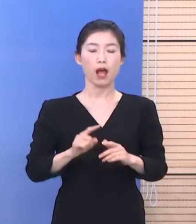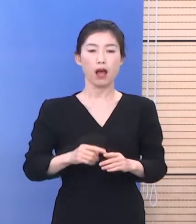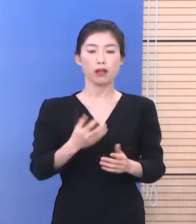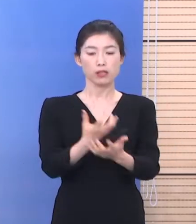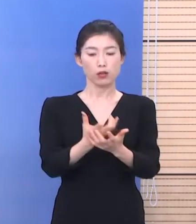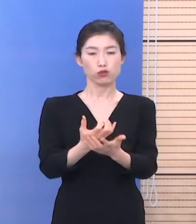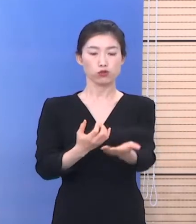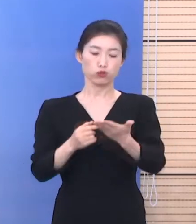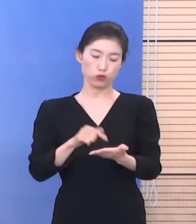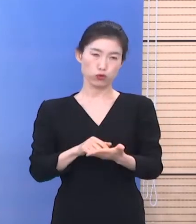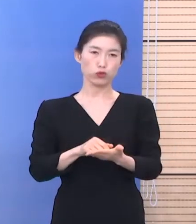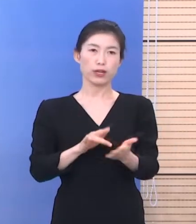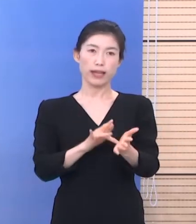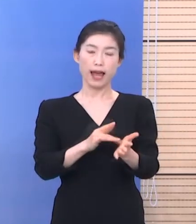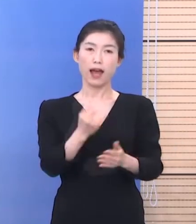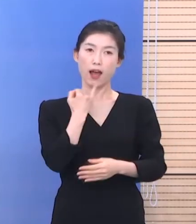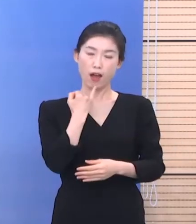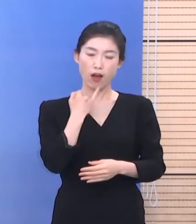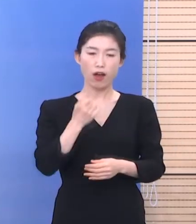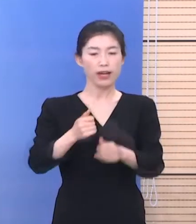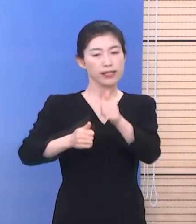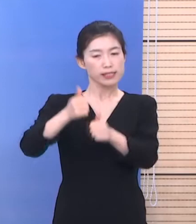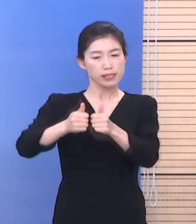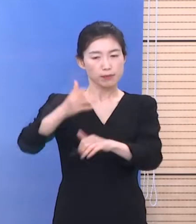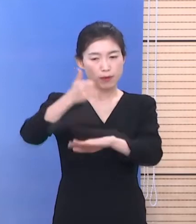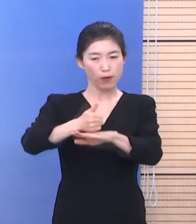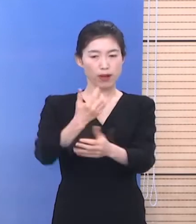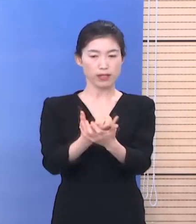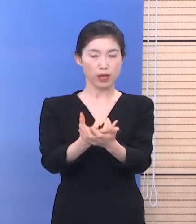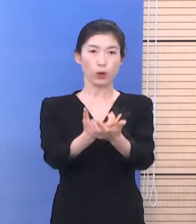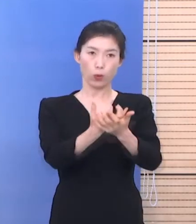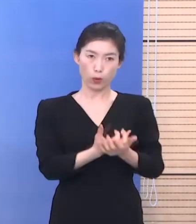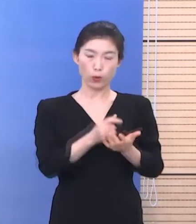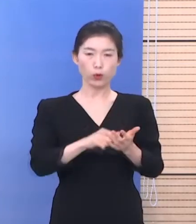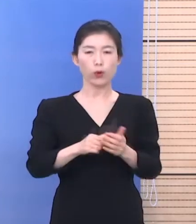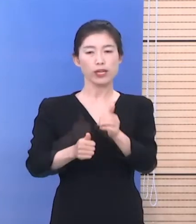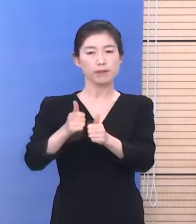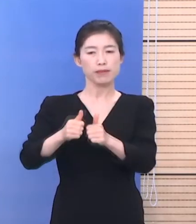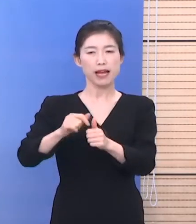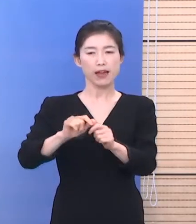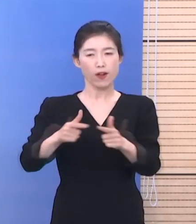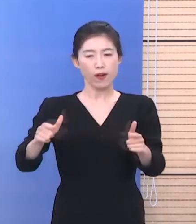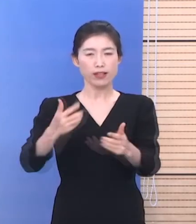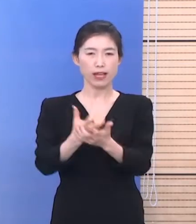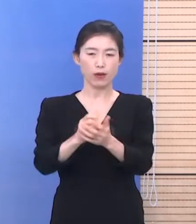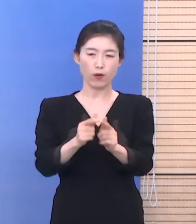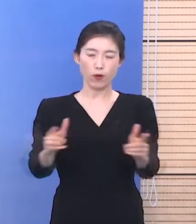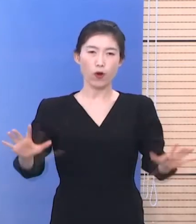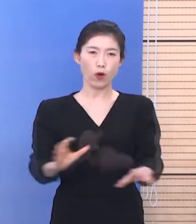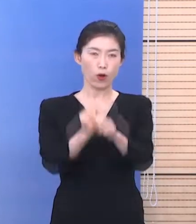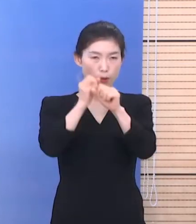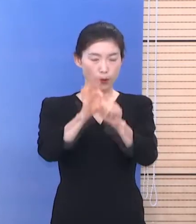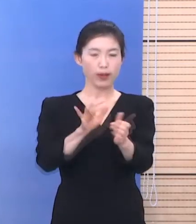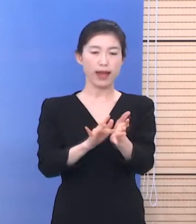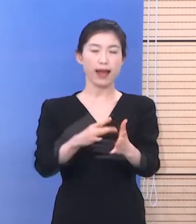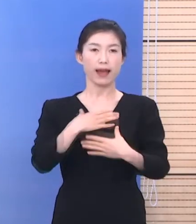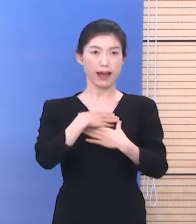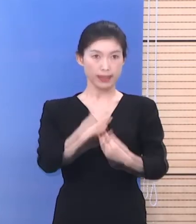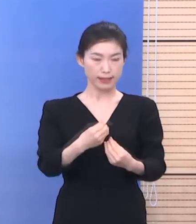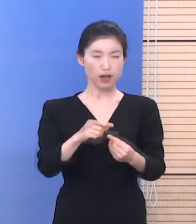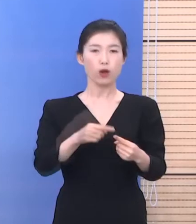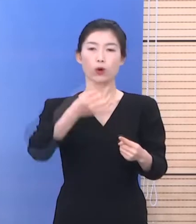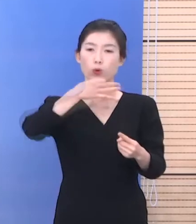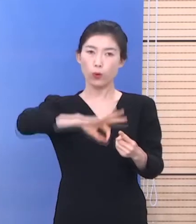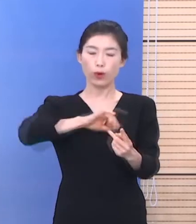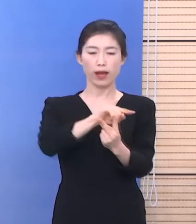제출된 품질, 비임상시험 자료와 임상시험 자료를 바탕으로 제품의 안전성과